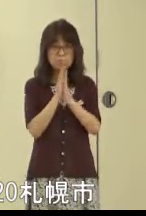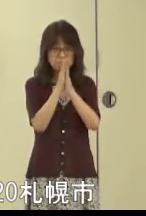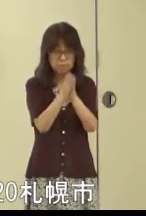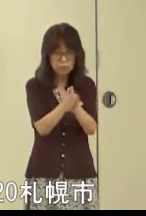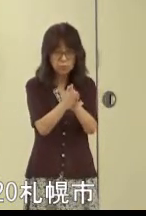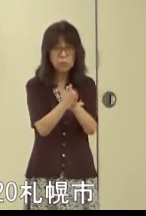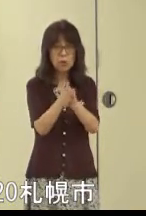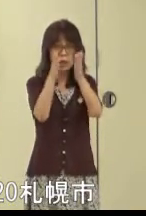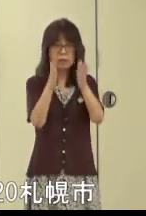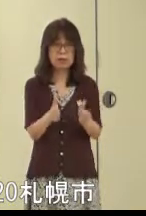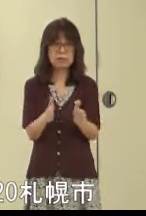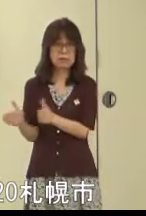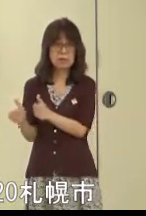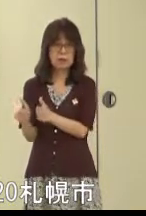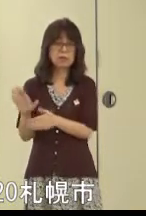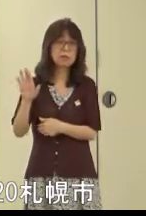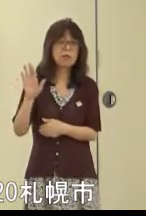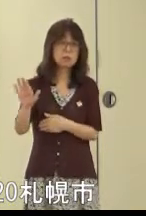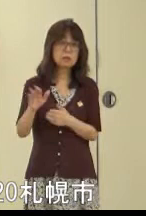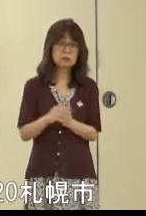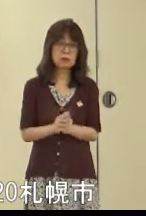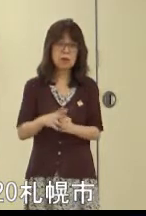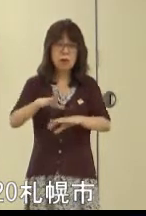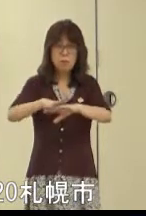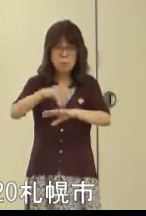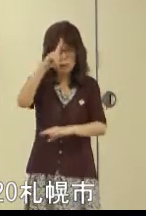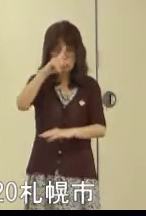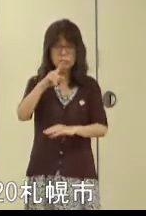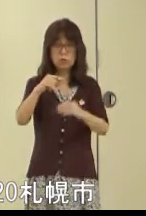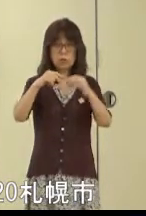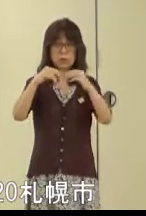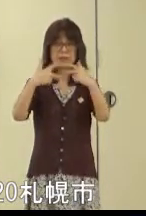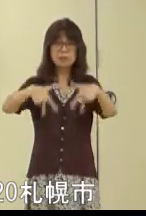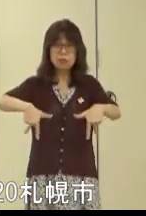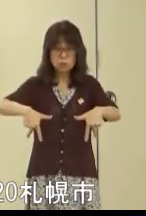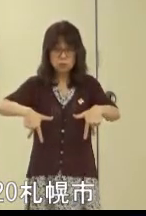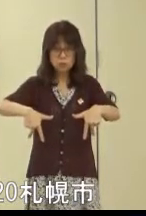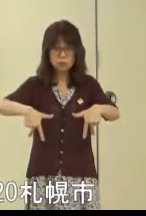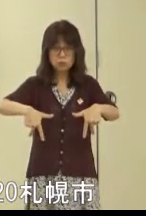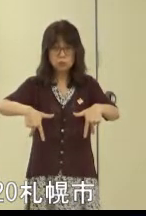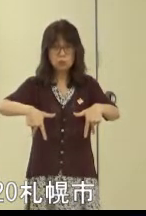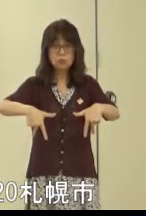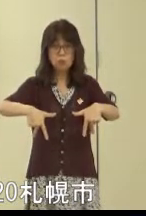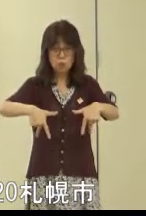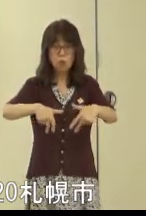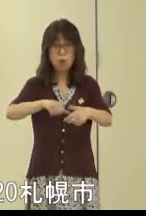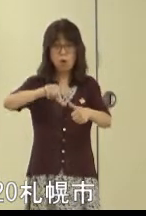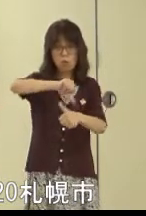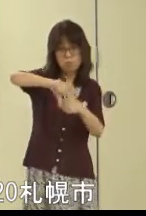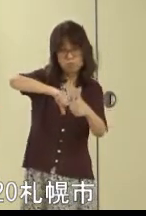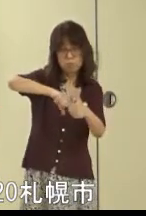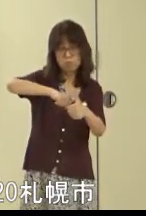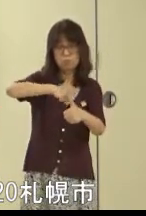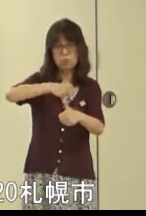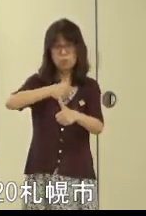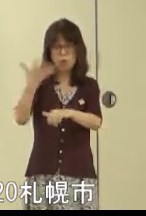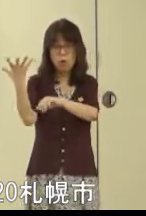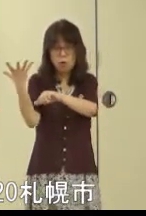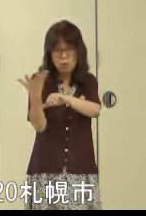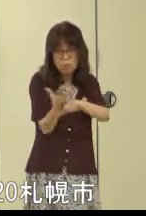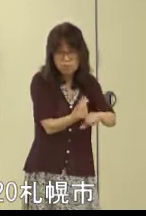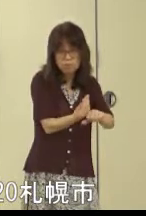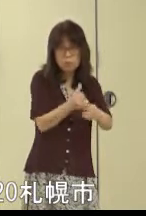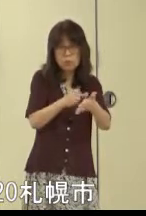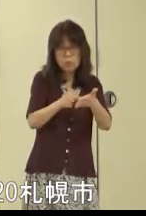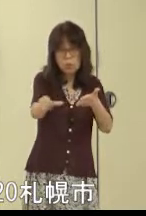おりますのでまずはこういったシステムの登録をお願いをいたしますそして